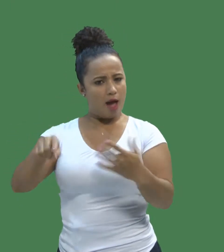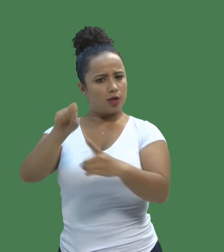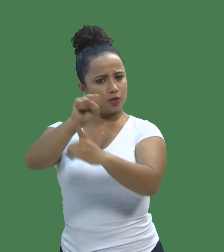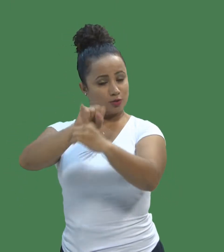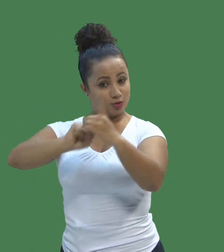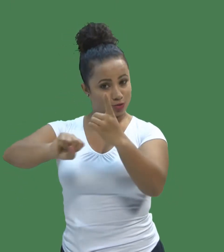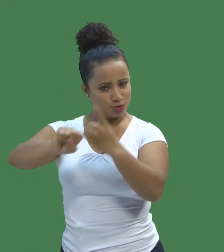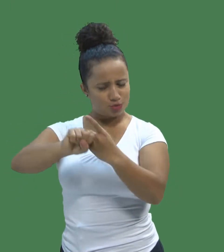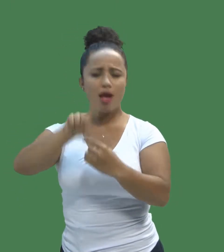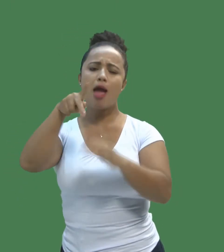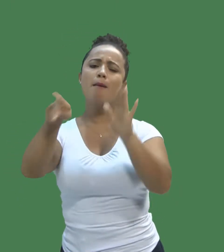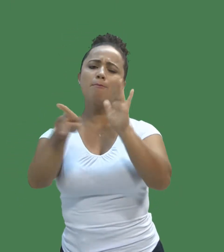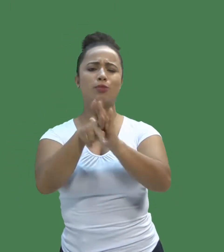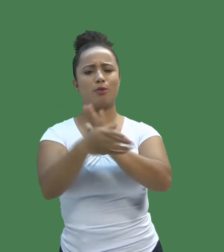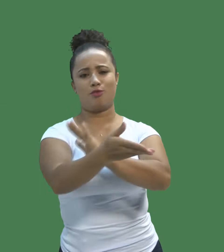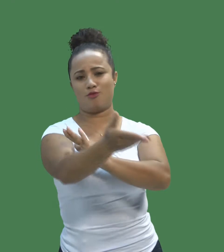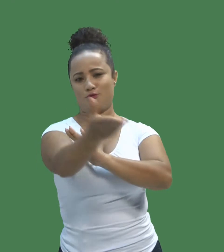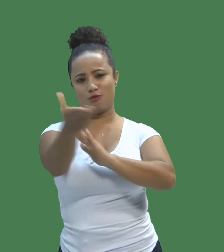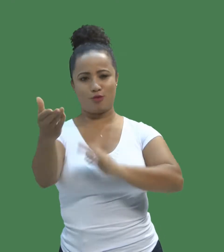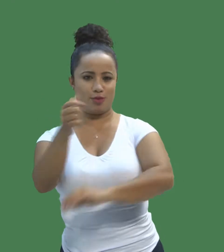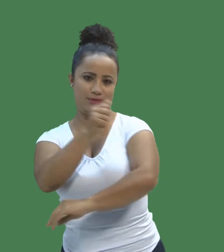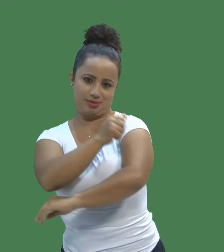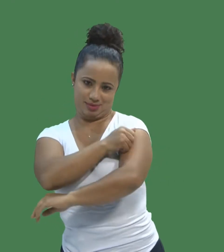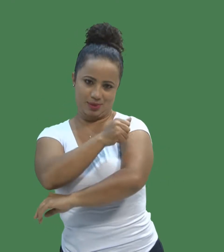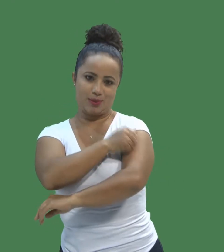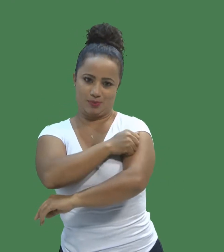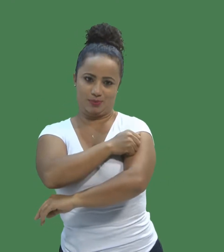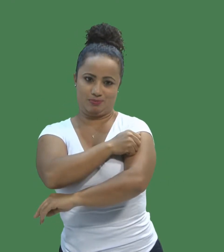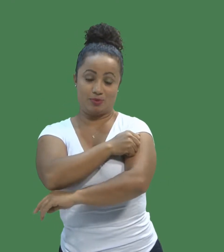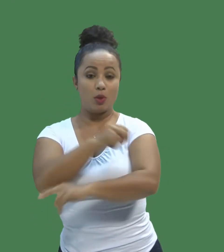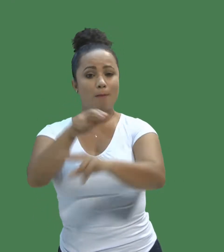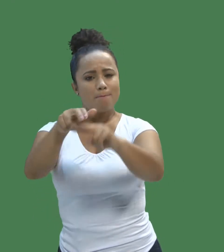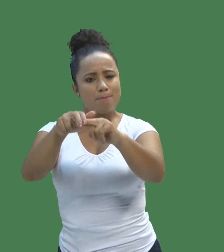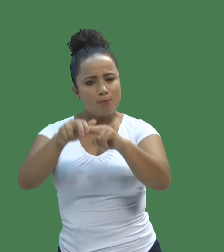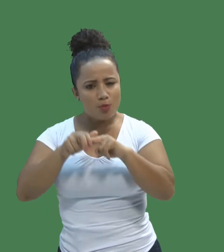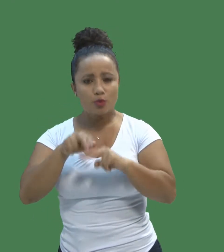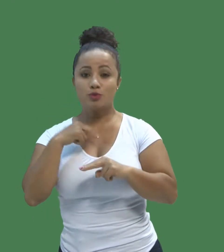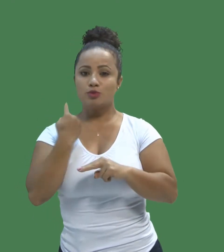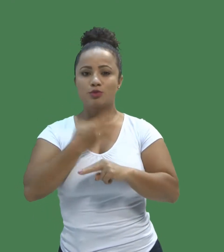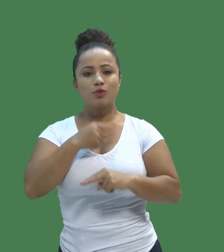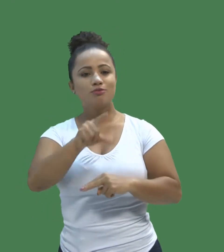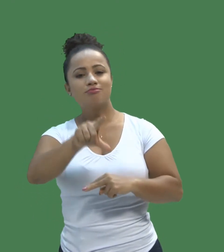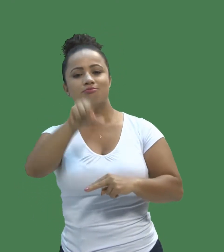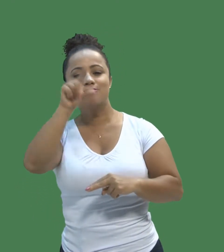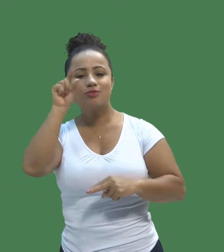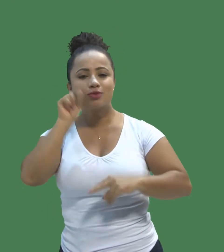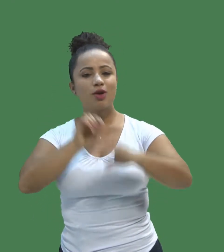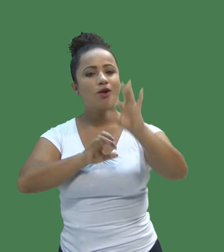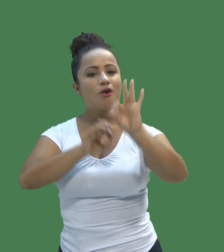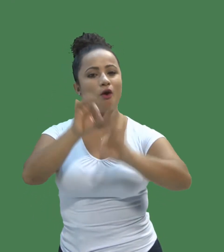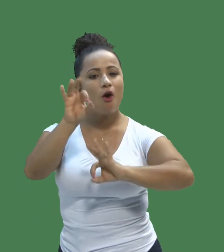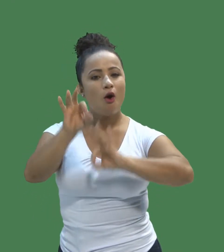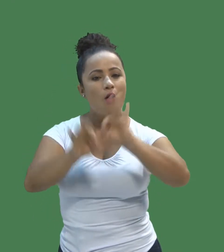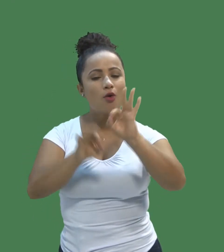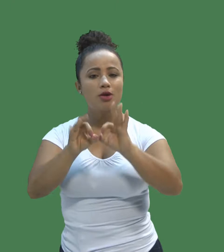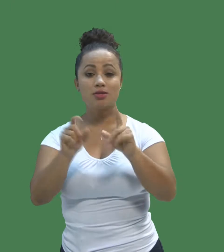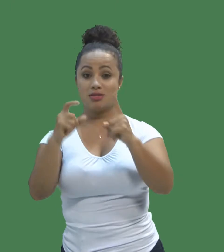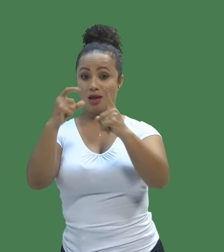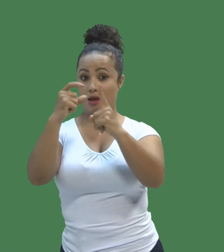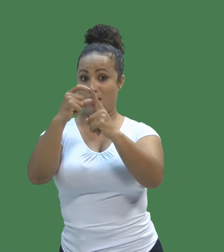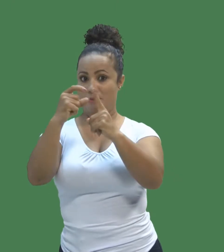isso, escolhemos para designar o nosso enfoque a palavra crítica, numa